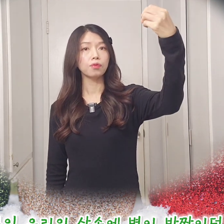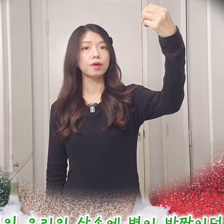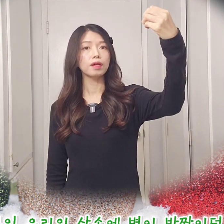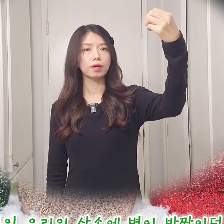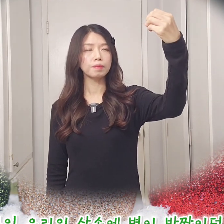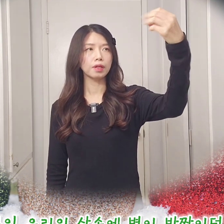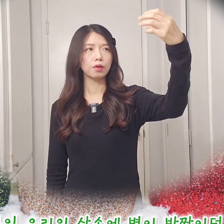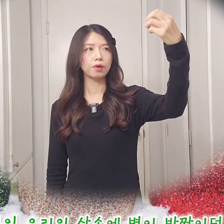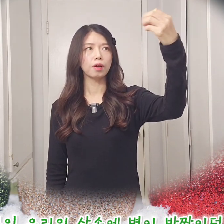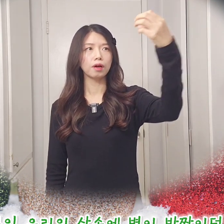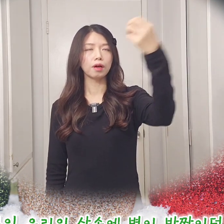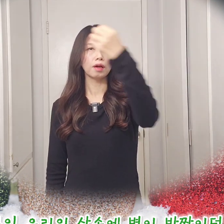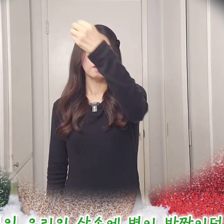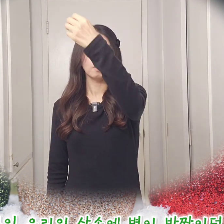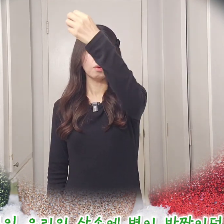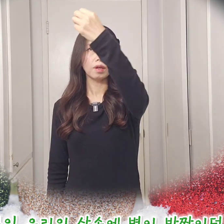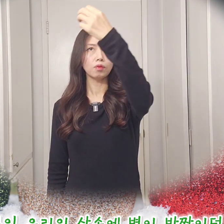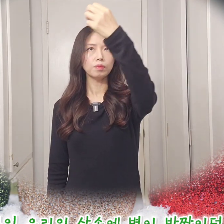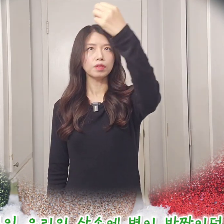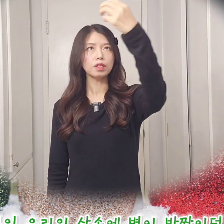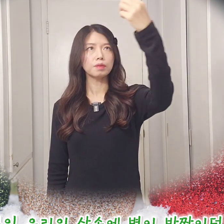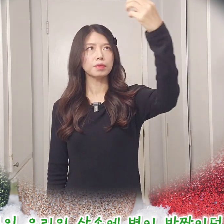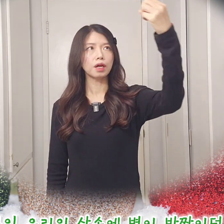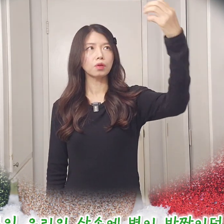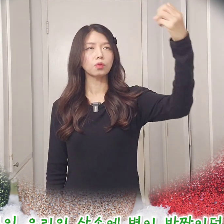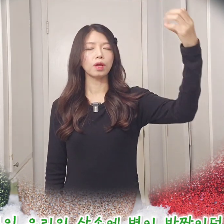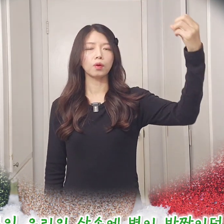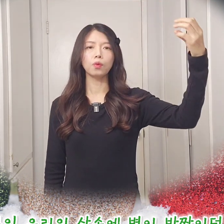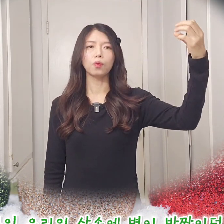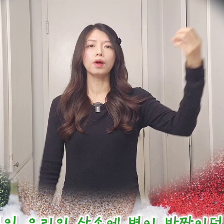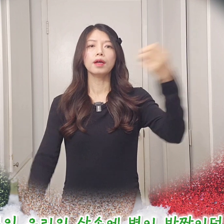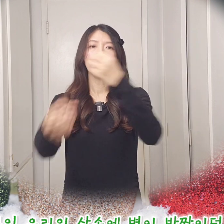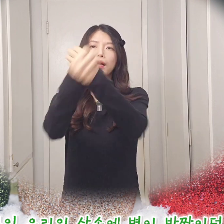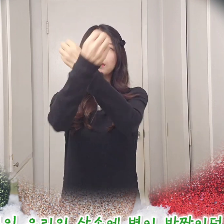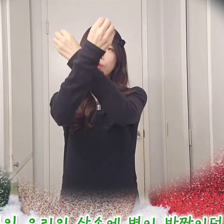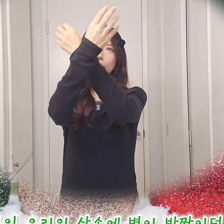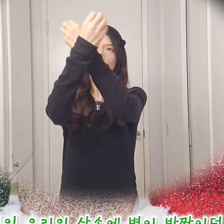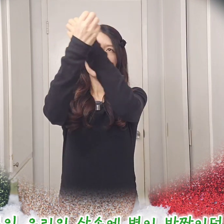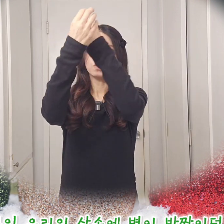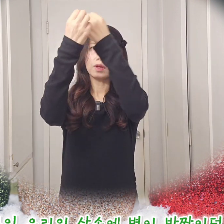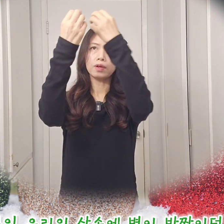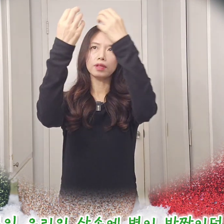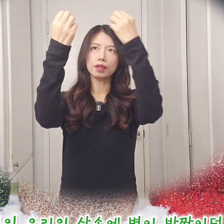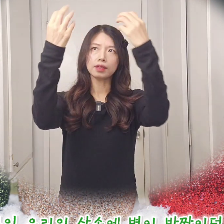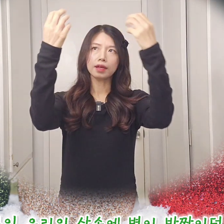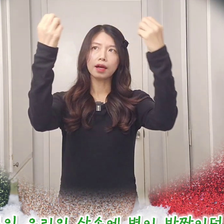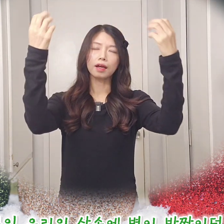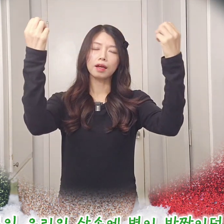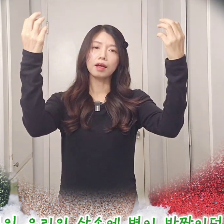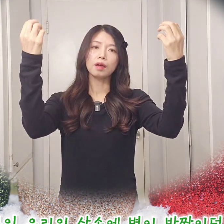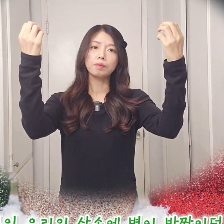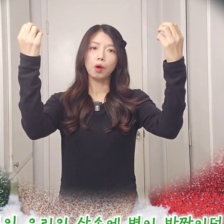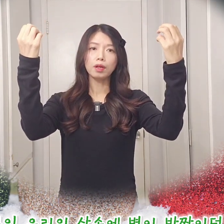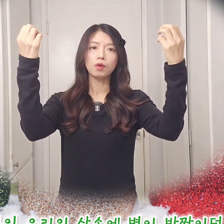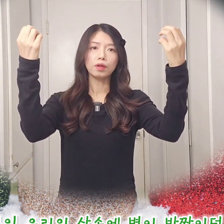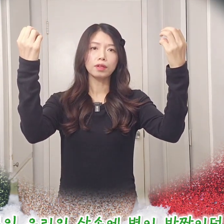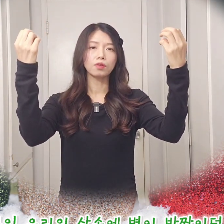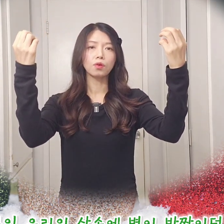위에서 하시면 되고요. 이렇게 움직이시면서 하셔도 되고 양손으로 하셔도 돼요. 이 자체가 별이라고 한 뜻의 수어도